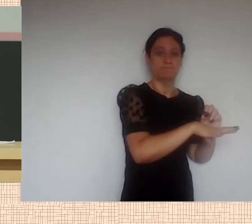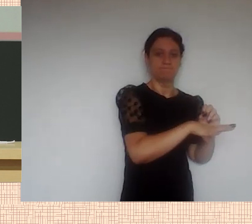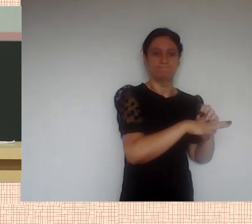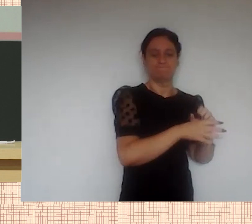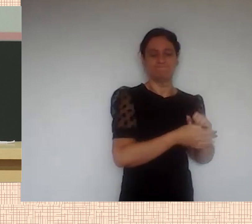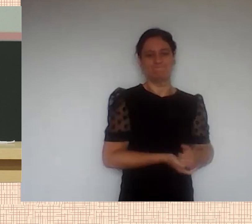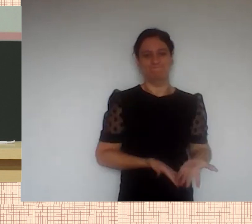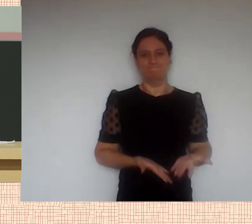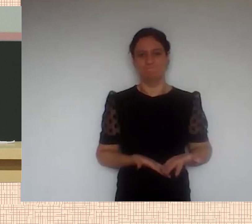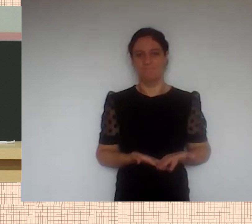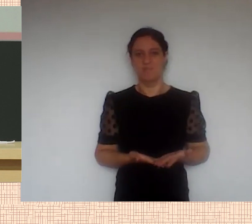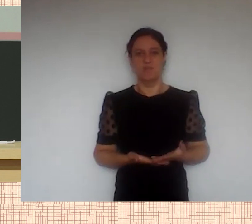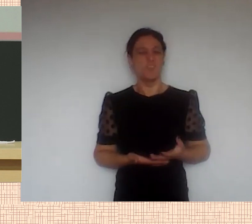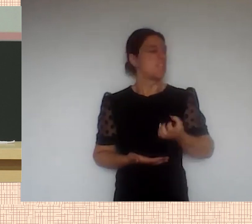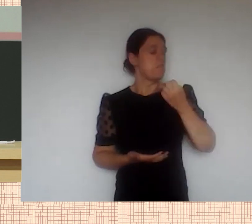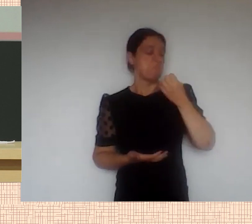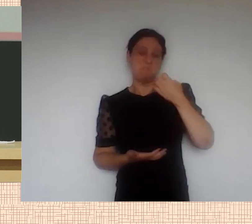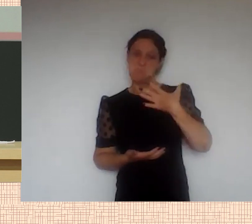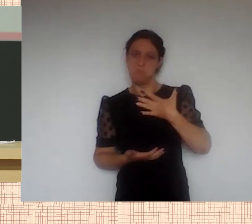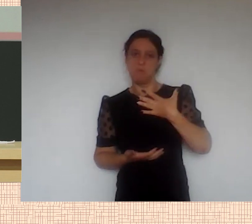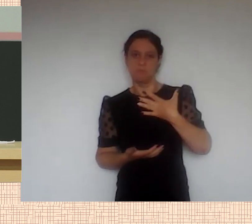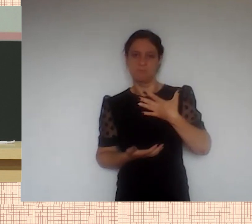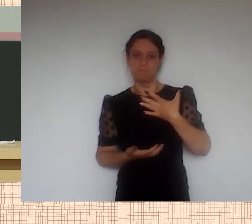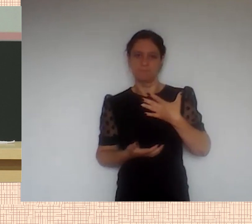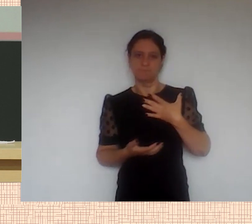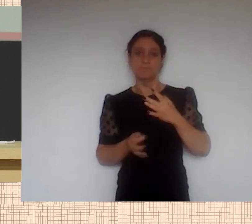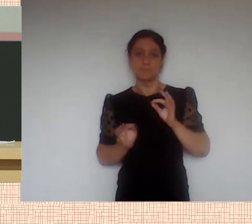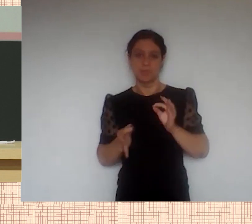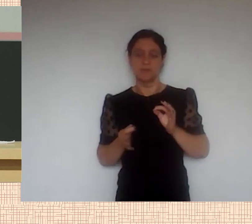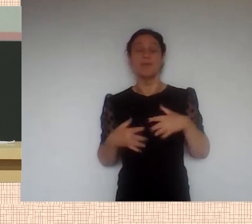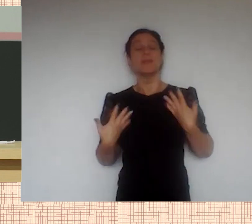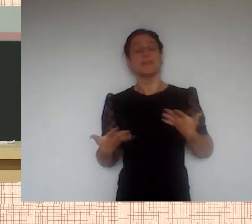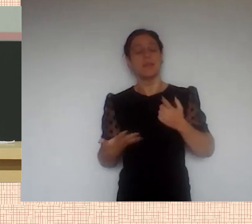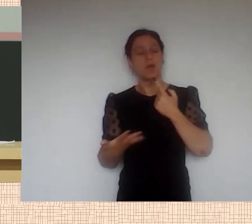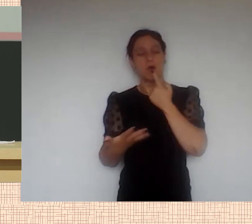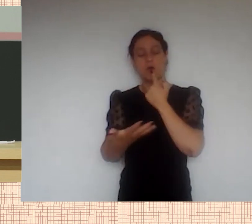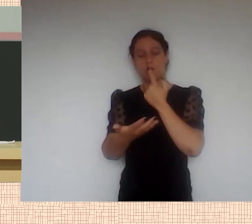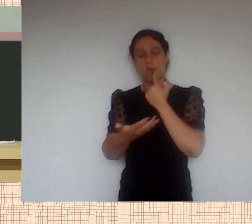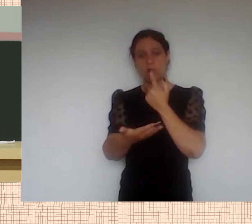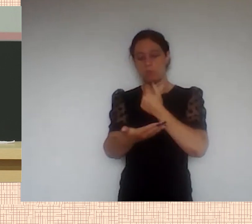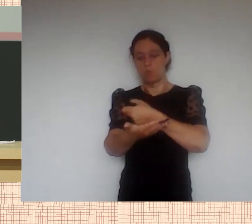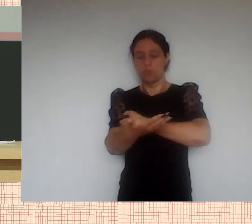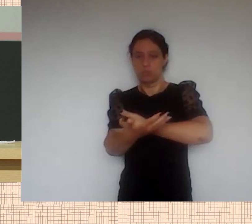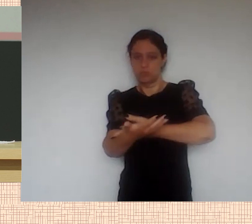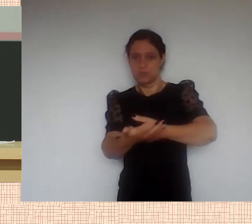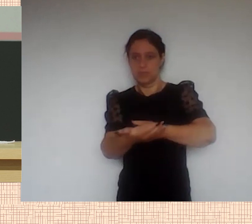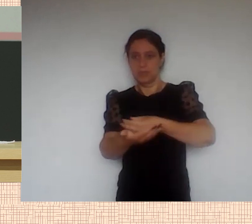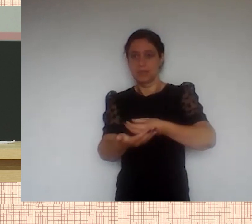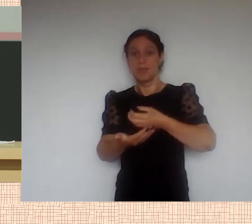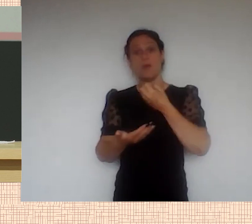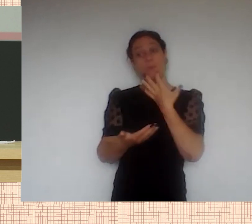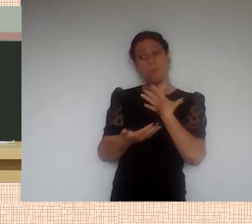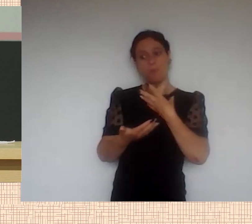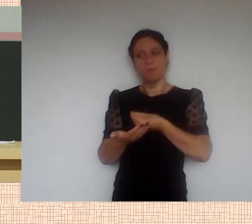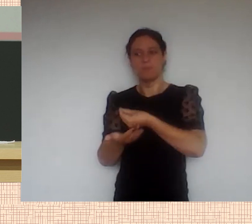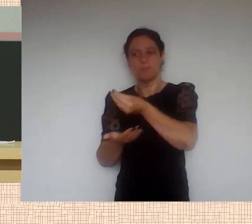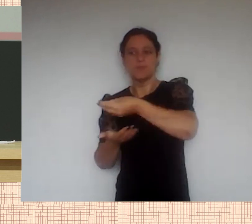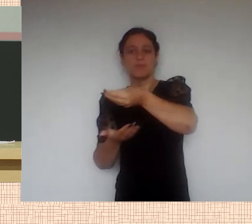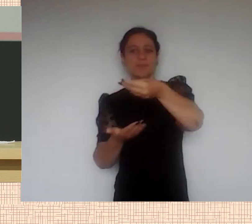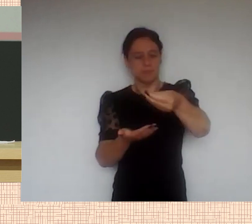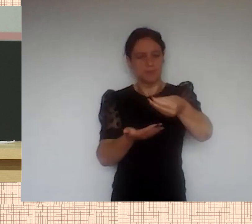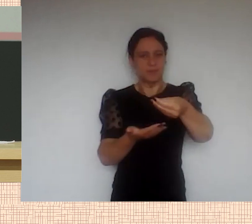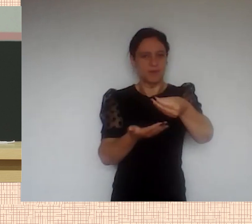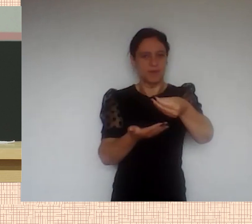útil. Aí a própria corrente sanguínea leva embora, e filtrado